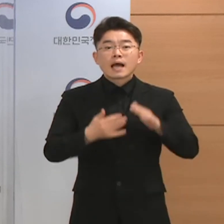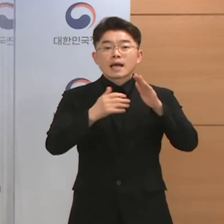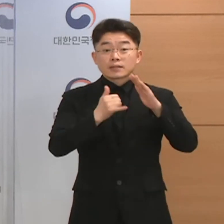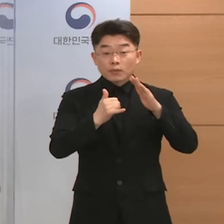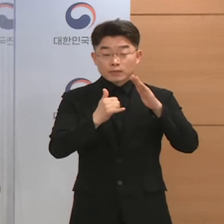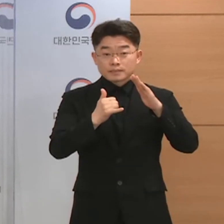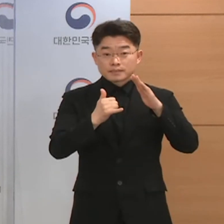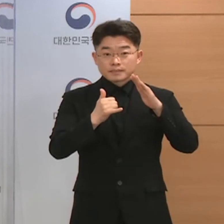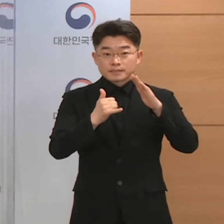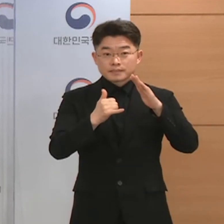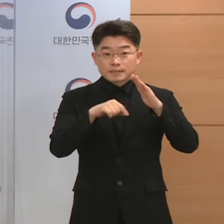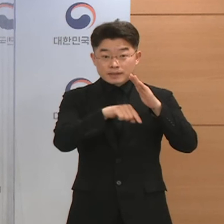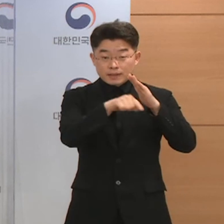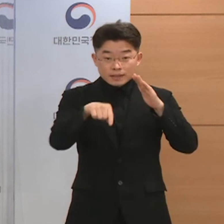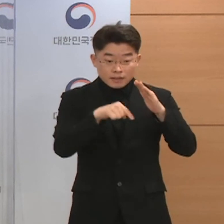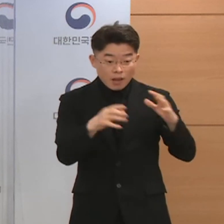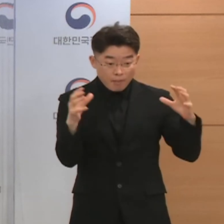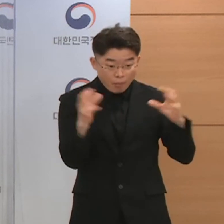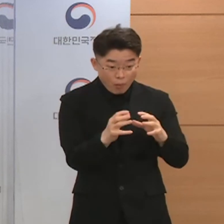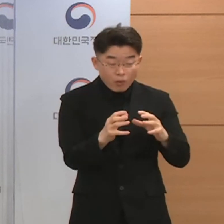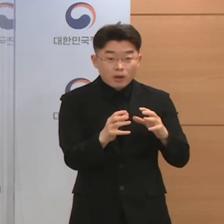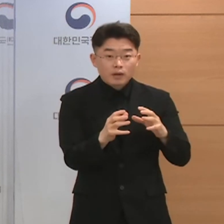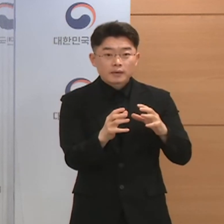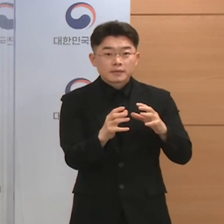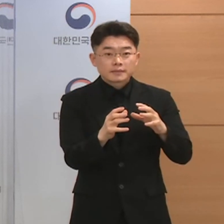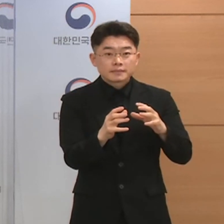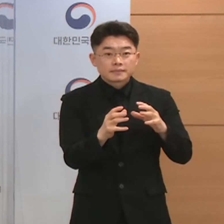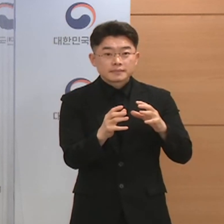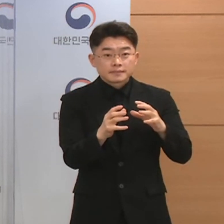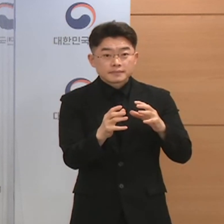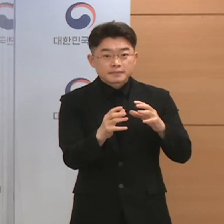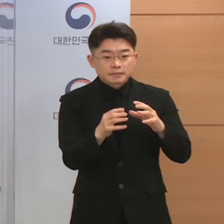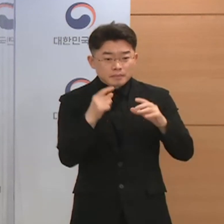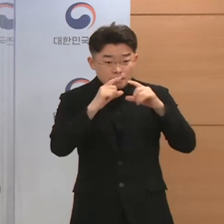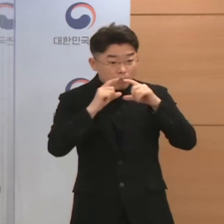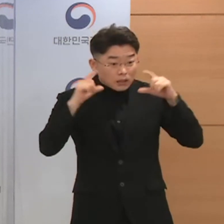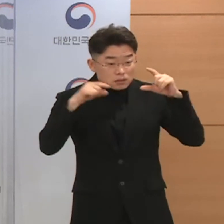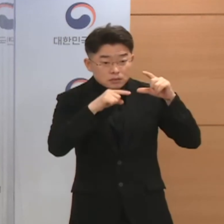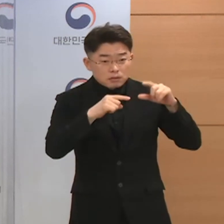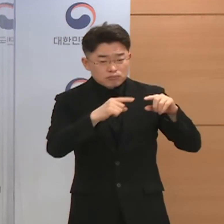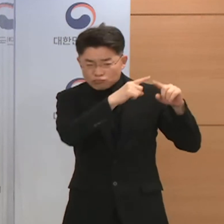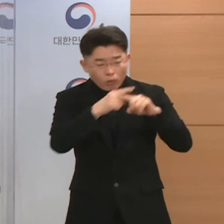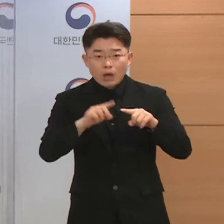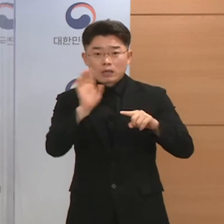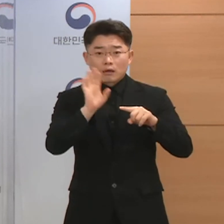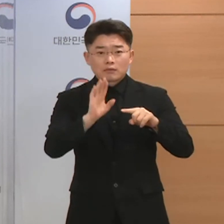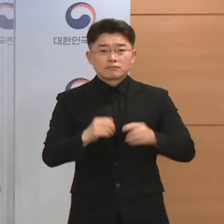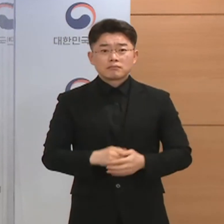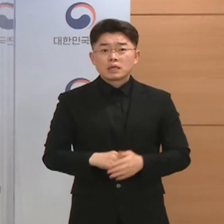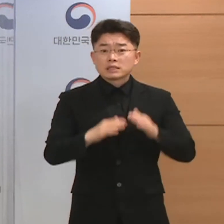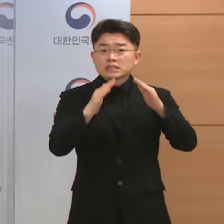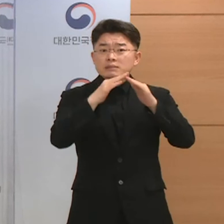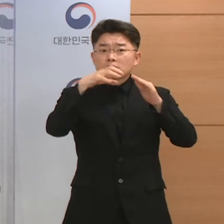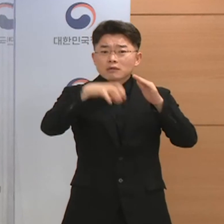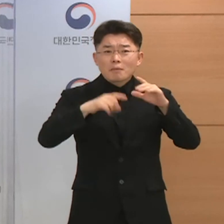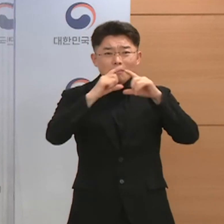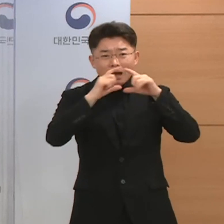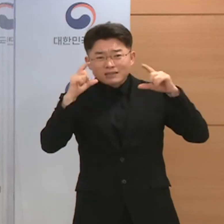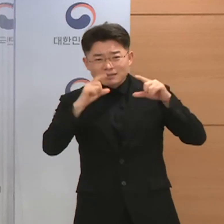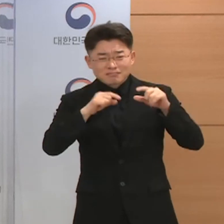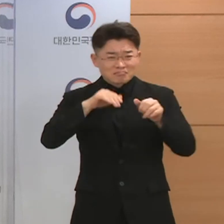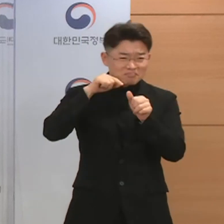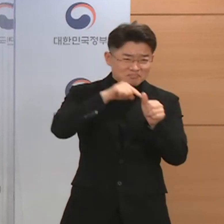가정 내에서 가족들이 모임을 가질 때 마스크 착용이 의무화되어 있지는 않습니다. 집에서까지의 마스크 착용을